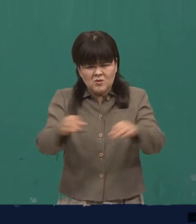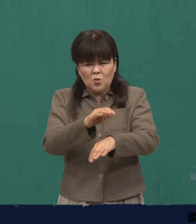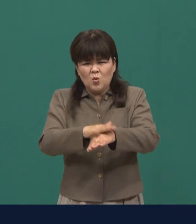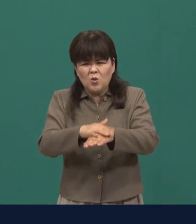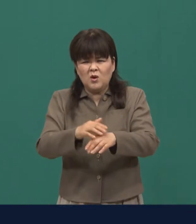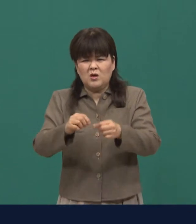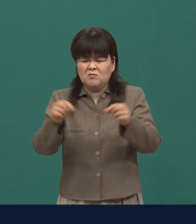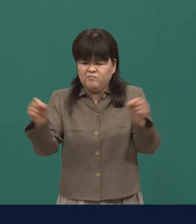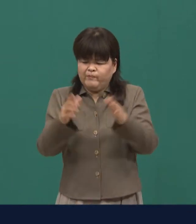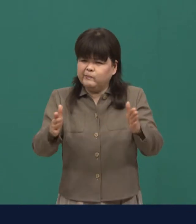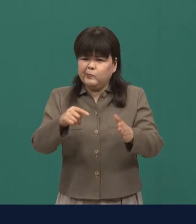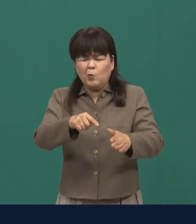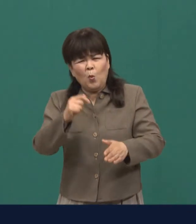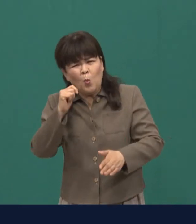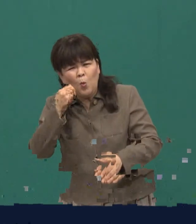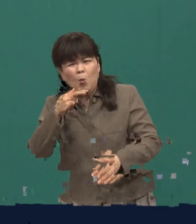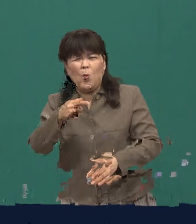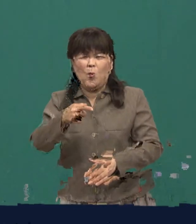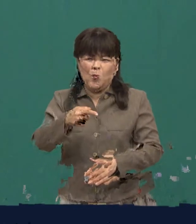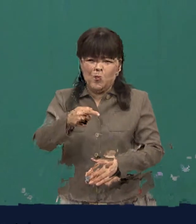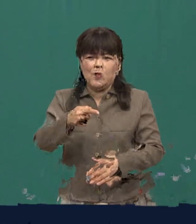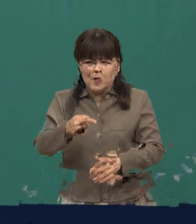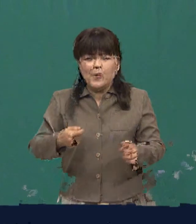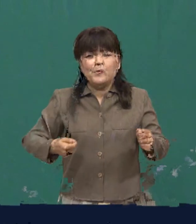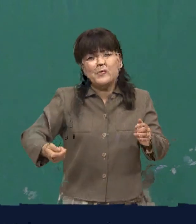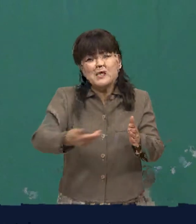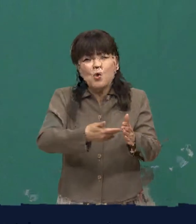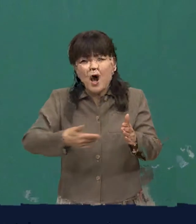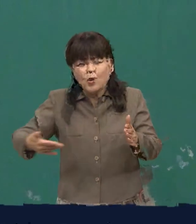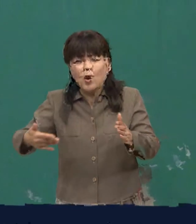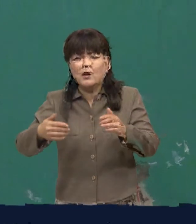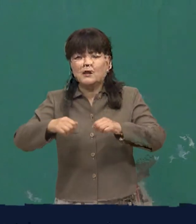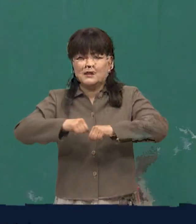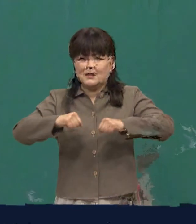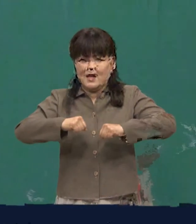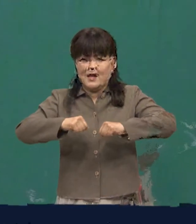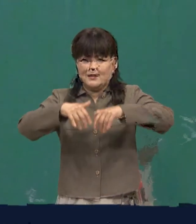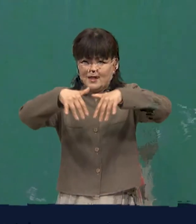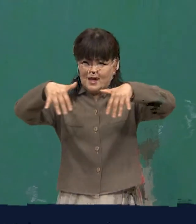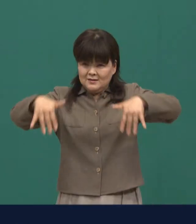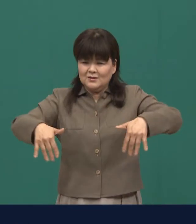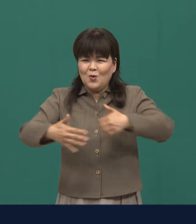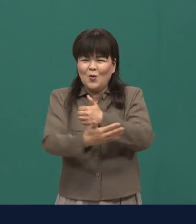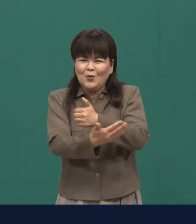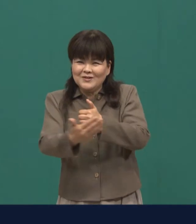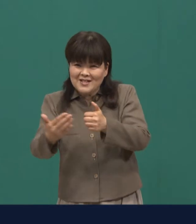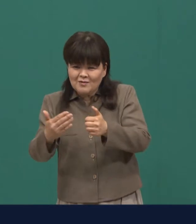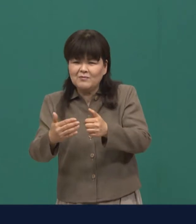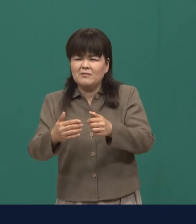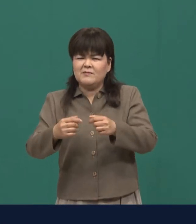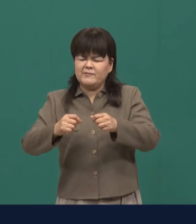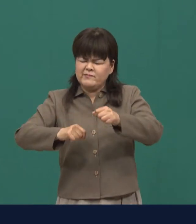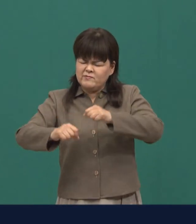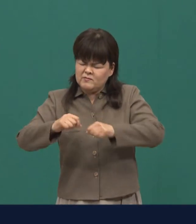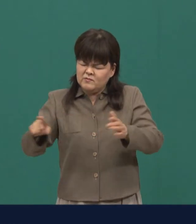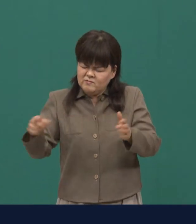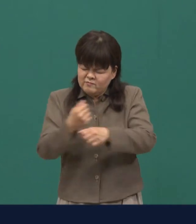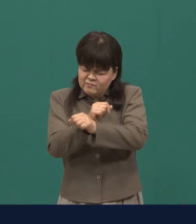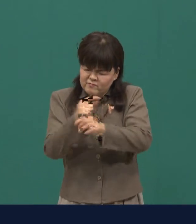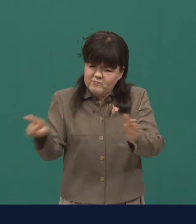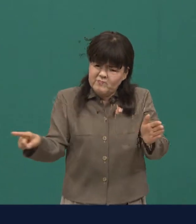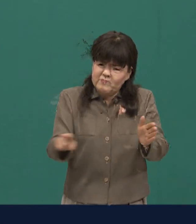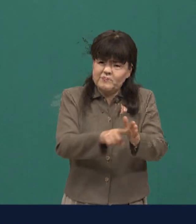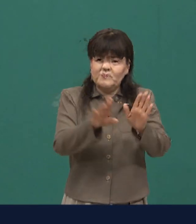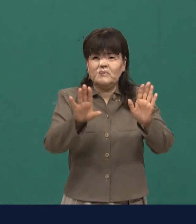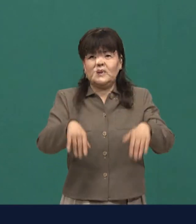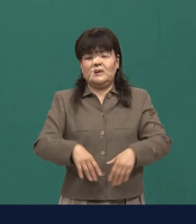佐野さんは短期間では結果の出ない外来魚の駆除といった琵琶湖の生態系の保全に長く